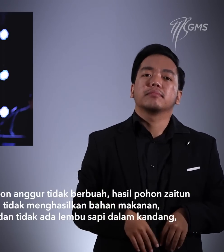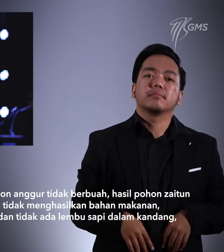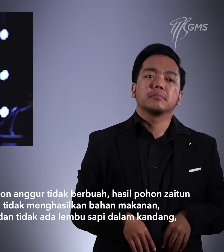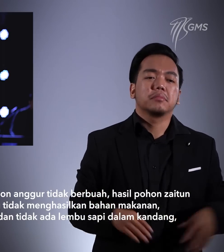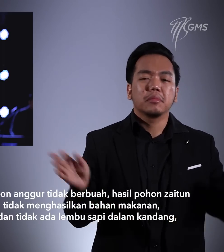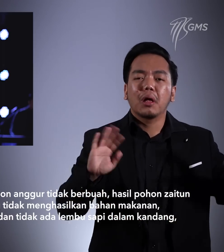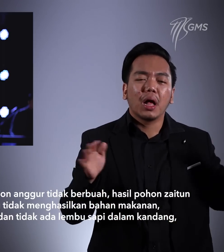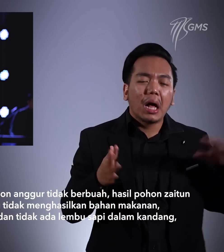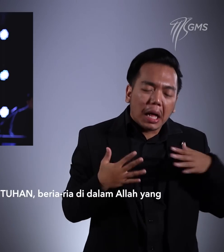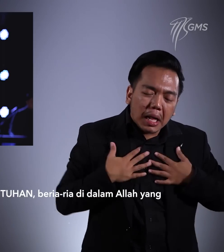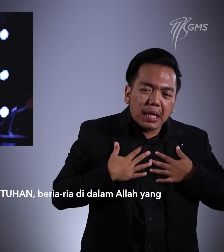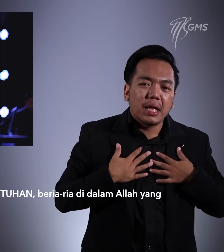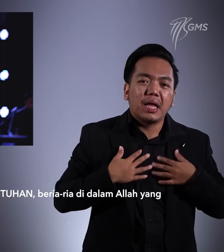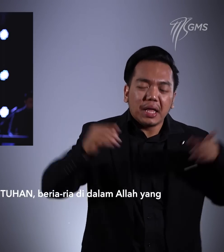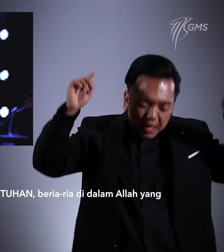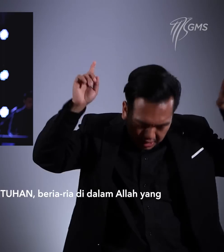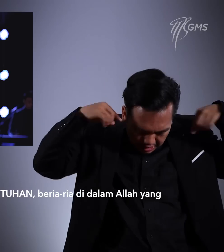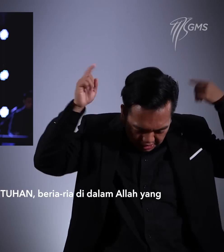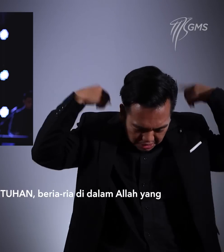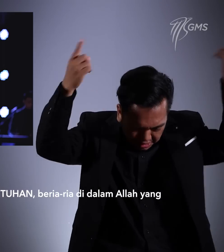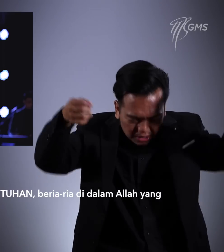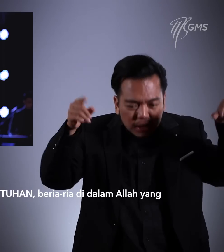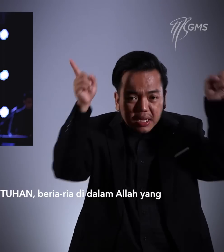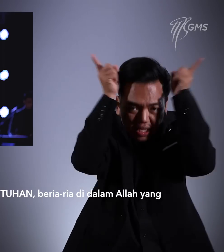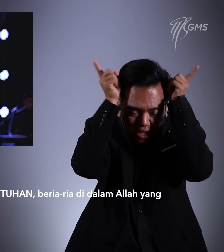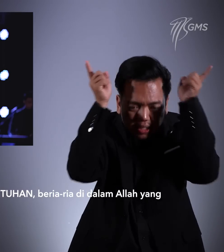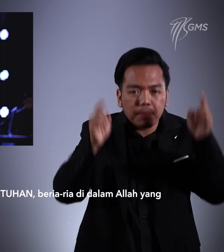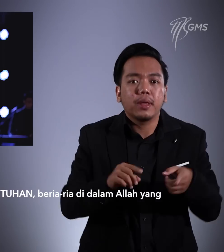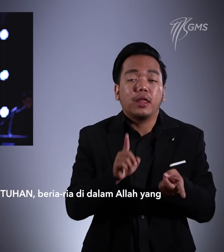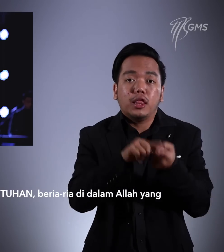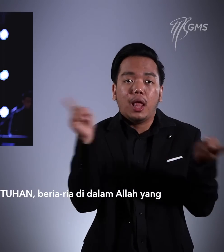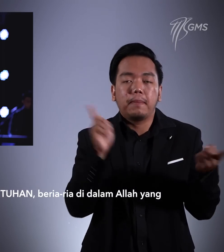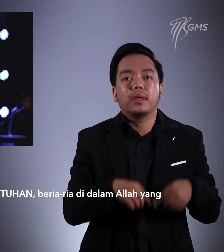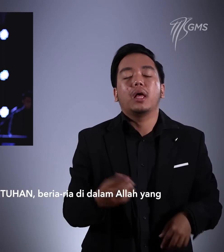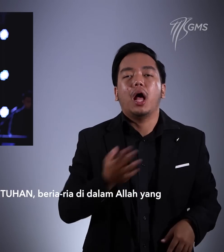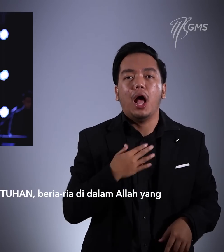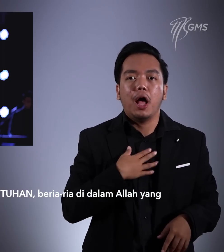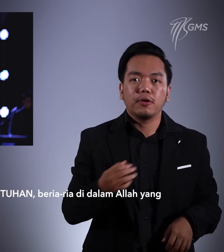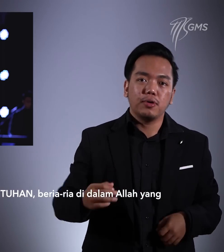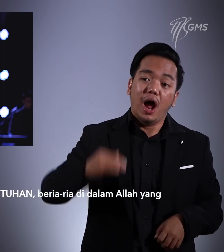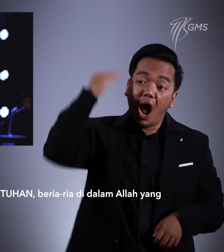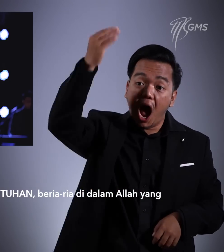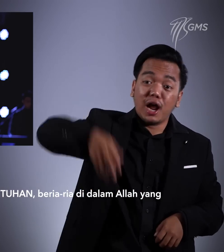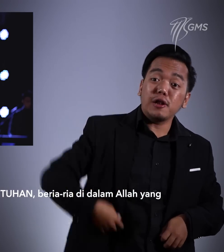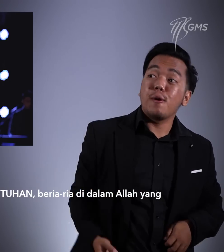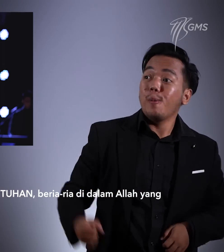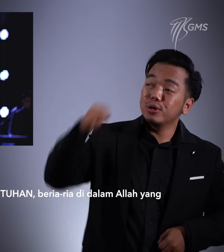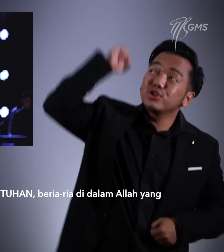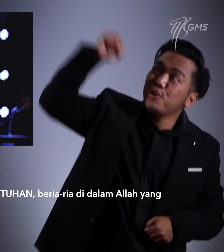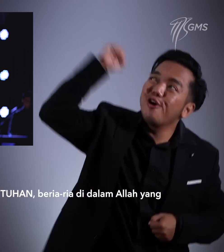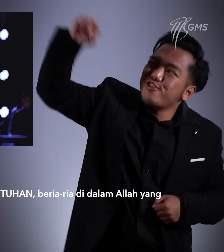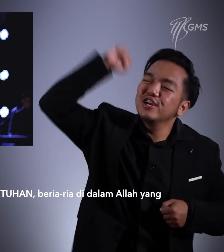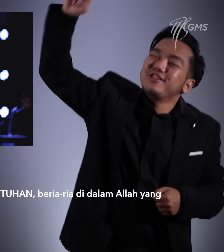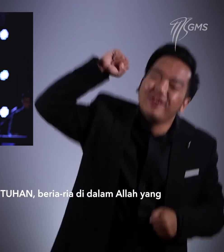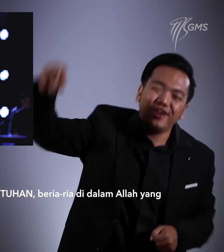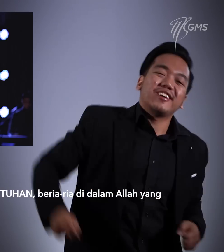lembu sapi dalam kandang, namun aku akan bersorak-sorak di dalam Tuhan. I will still be